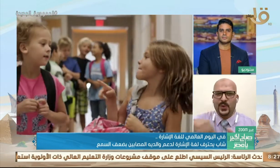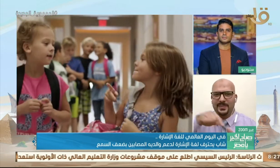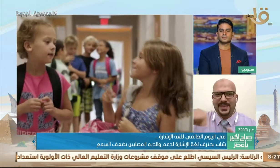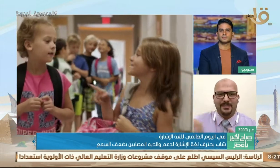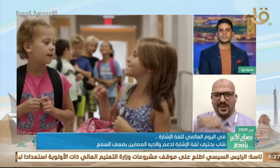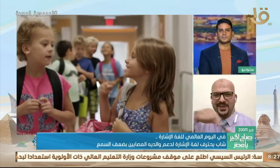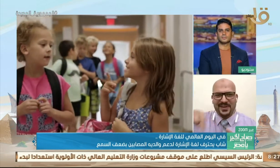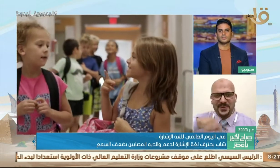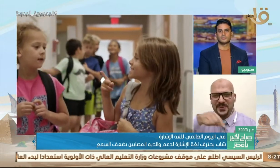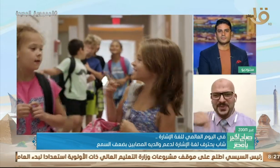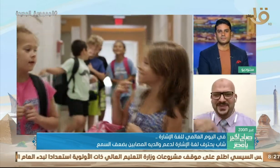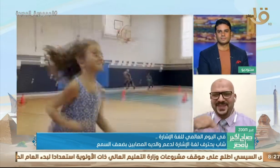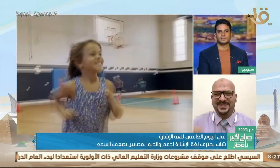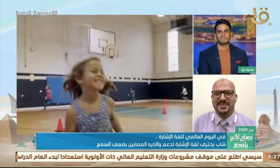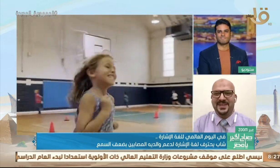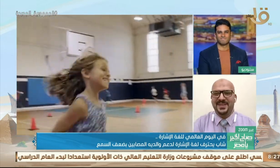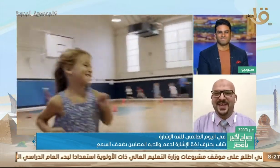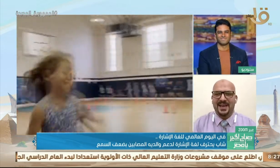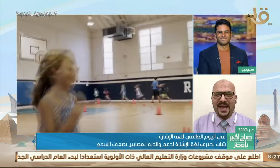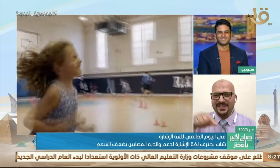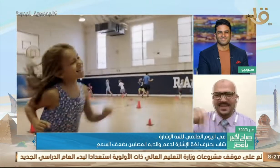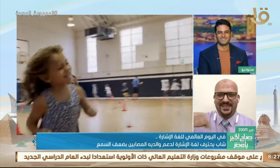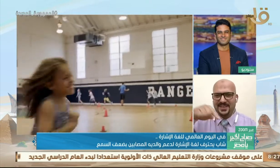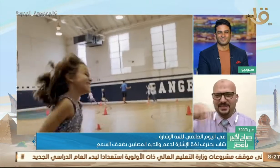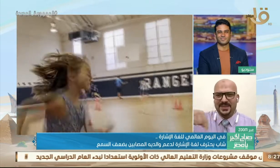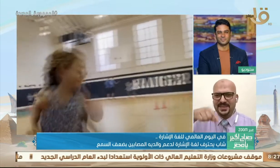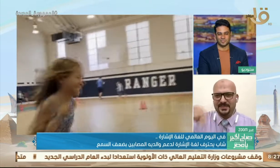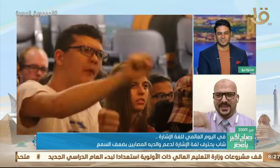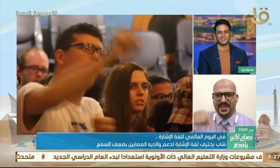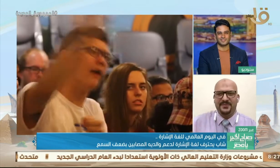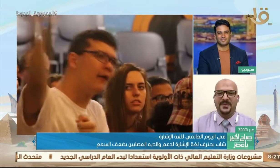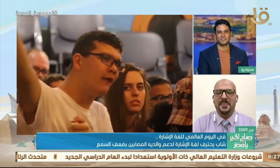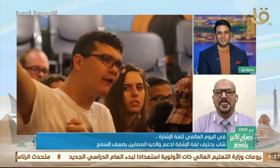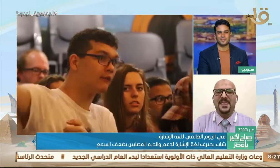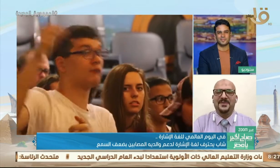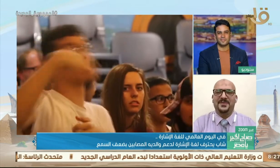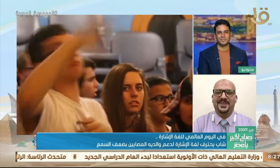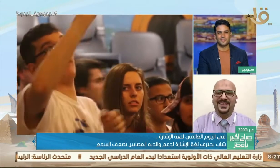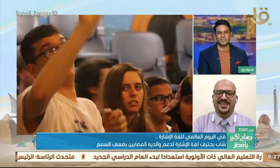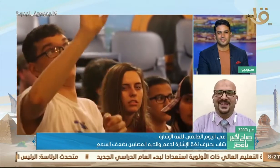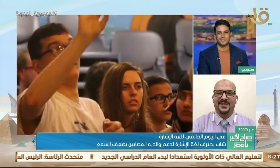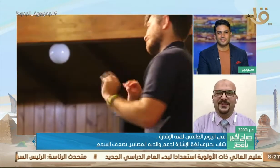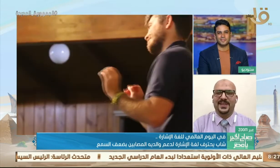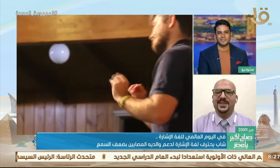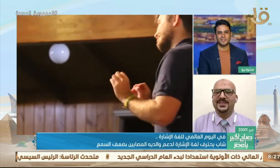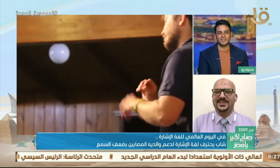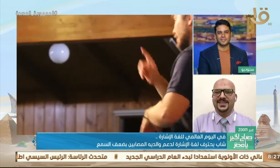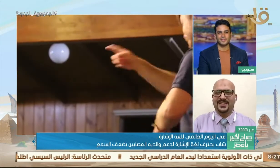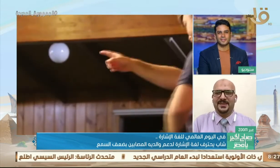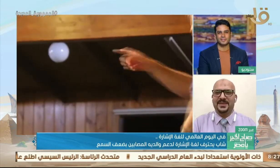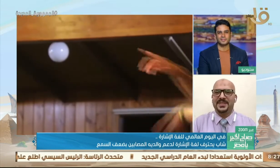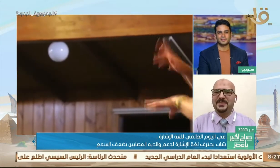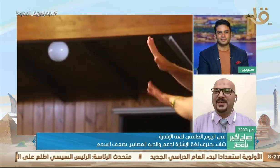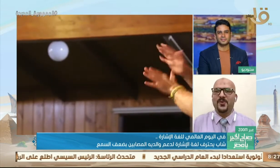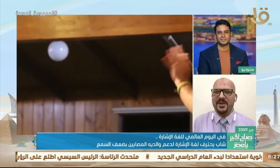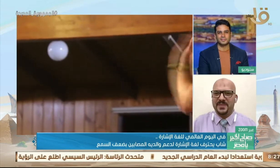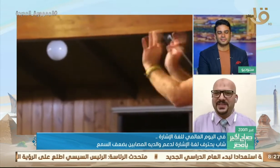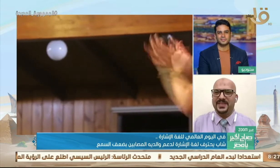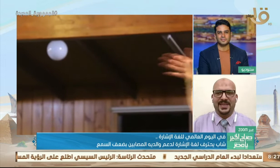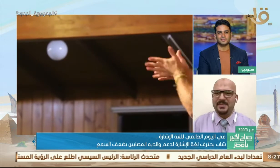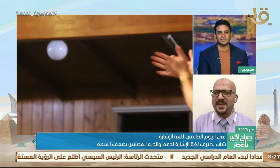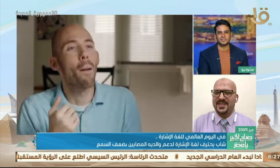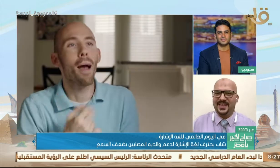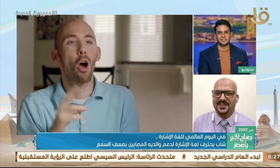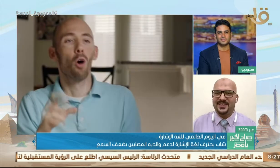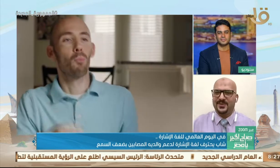التليفون اللي هو بالبكرة كده، هو عداد كده بيلف، فكان بالنسبه لي